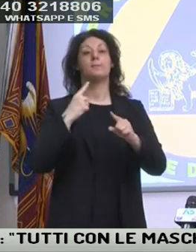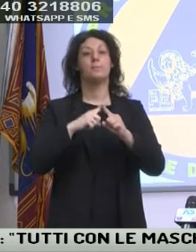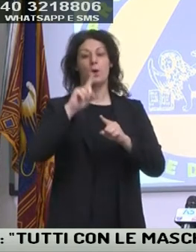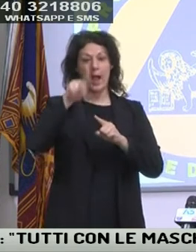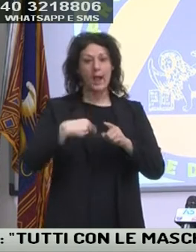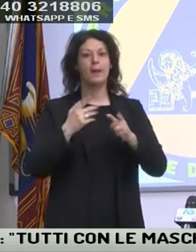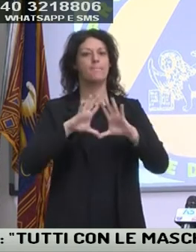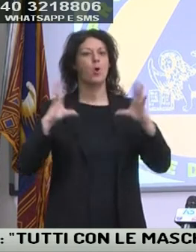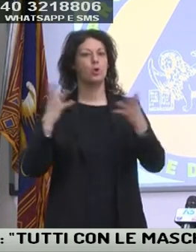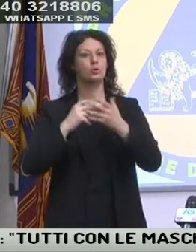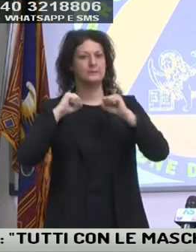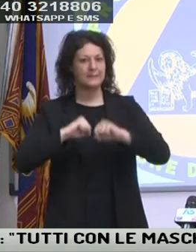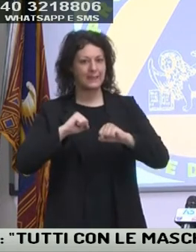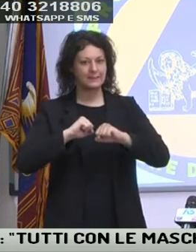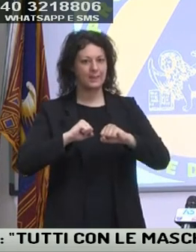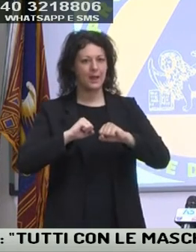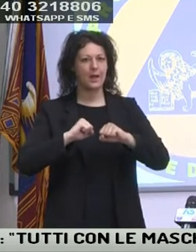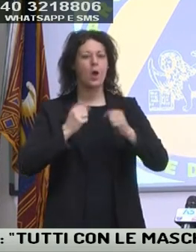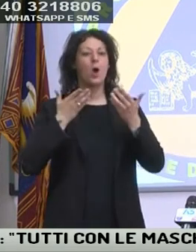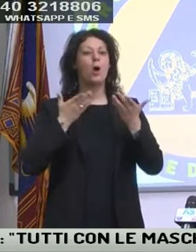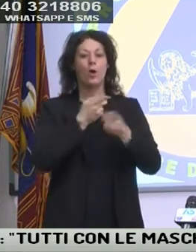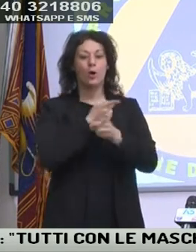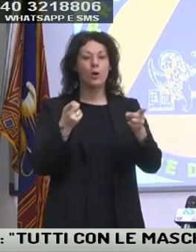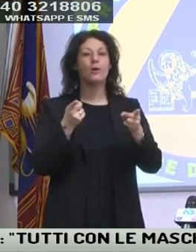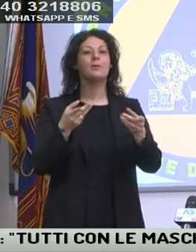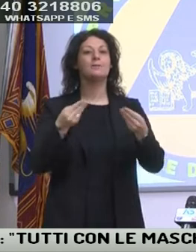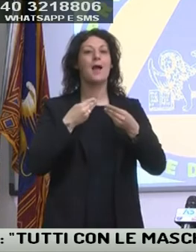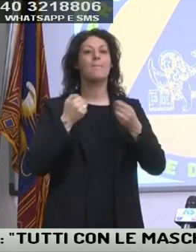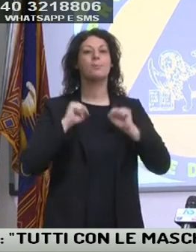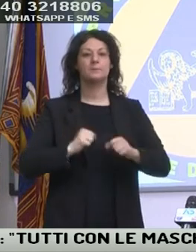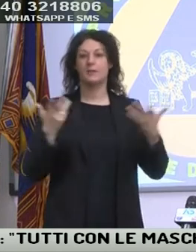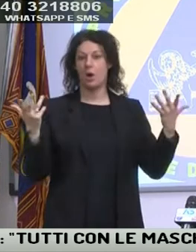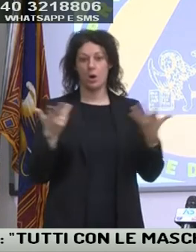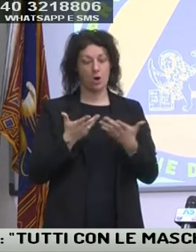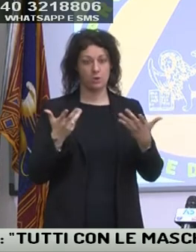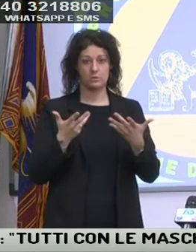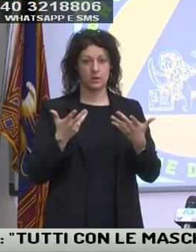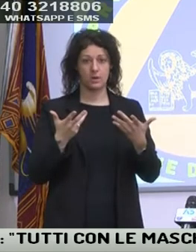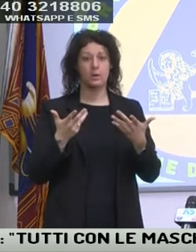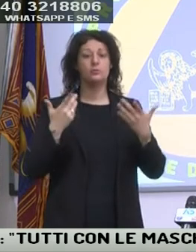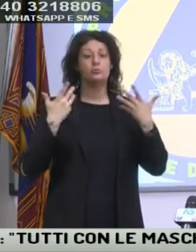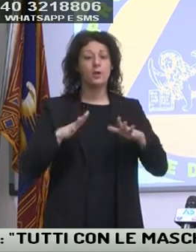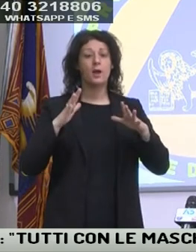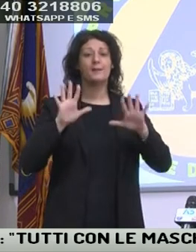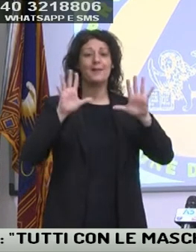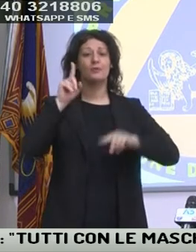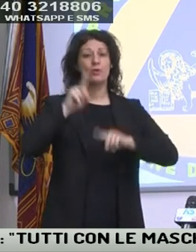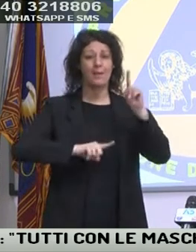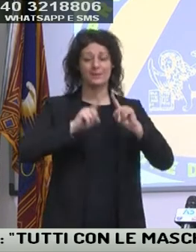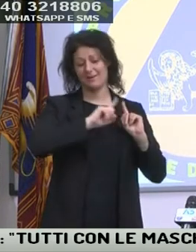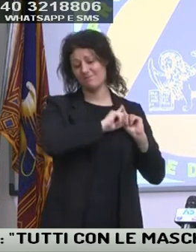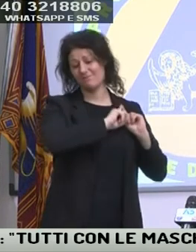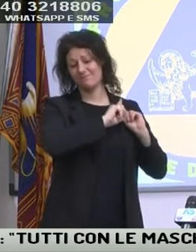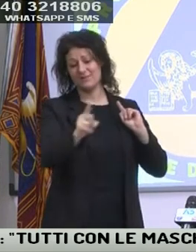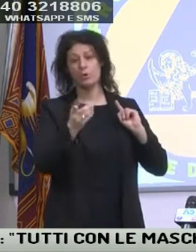della sanità, tutti coloro che hanno lavorato, oggi ci permette di dire che dal 10 di aprile da noi le curve sono tutte